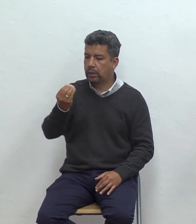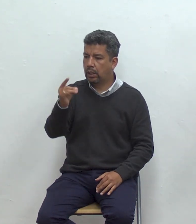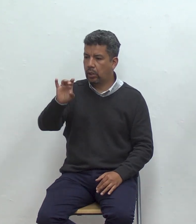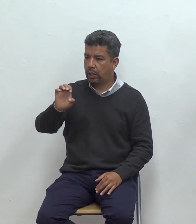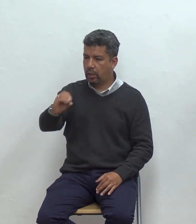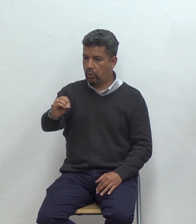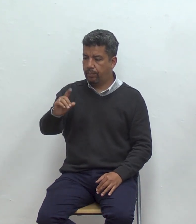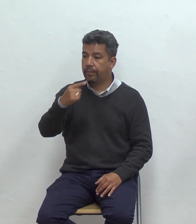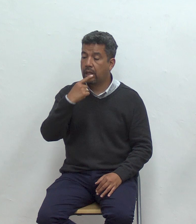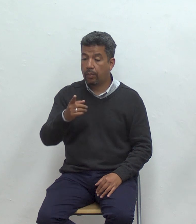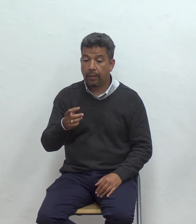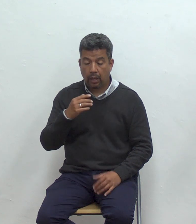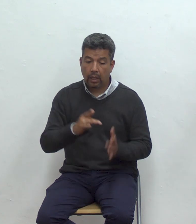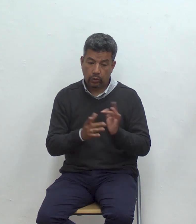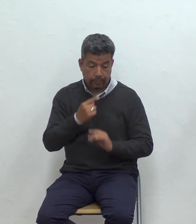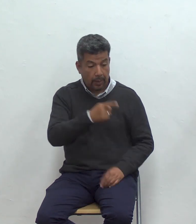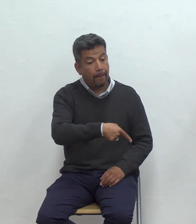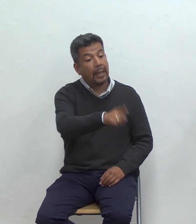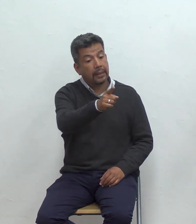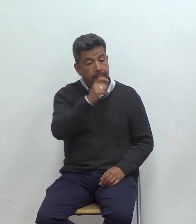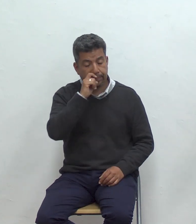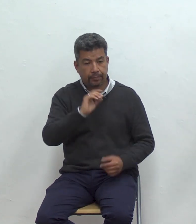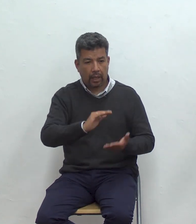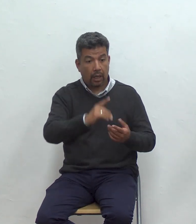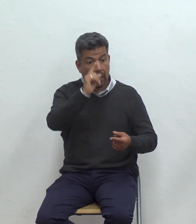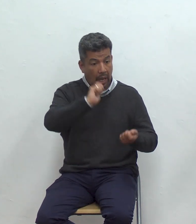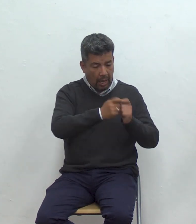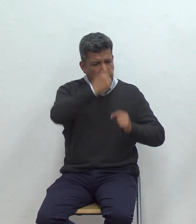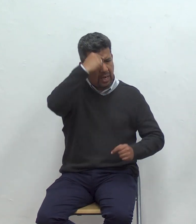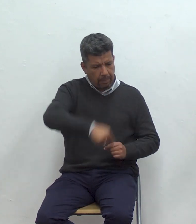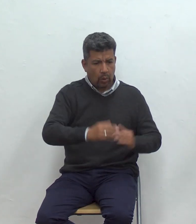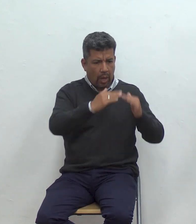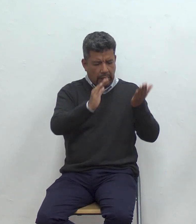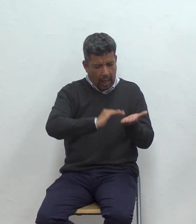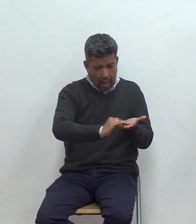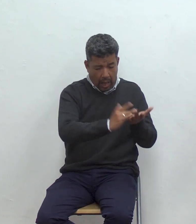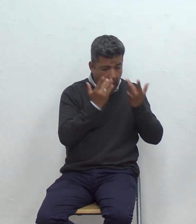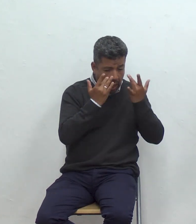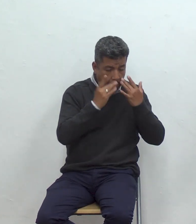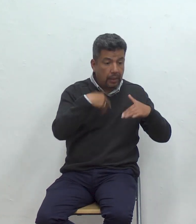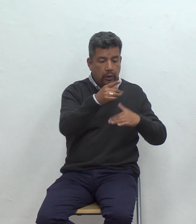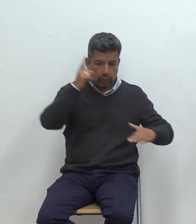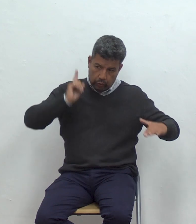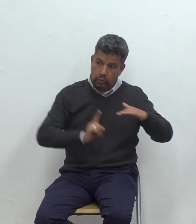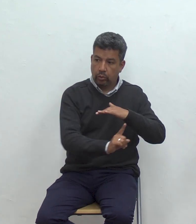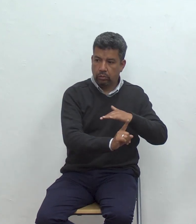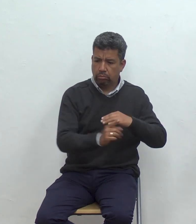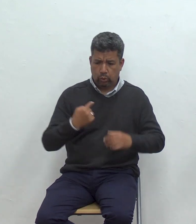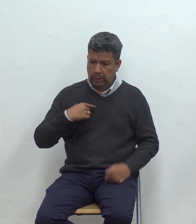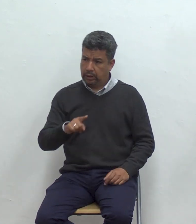un favor. Vaya y cambie y arrepiéntase, limpie su casa y ahí sí yo entro.